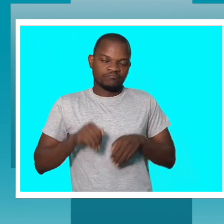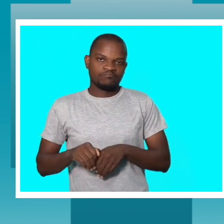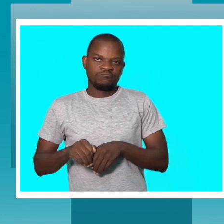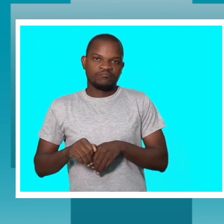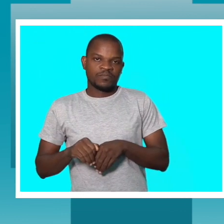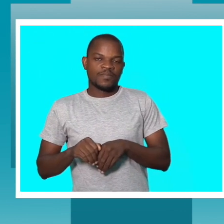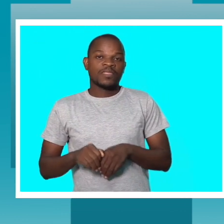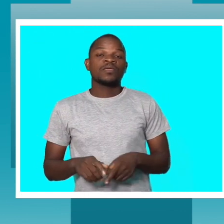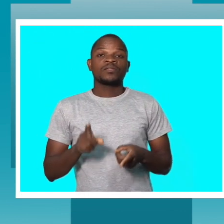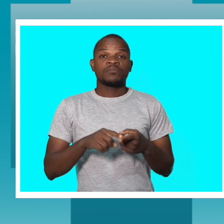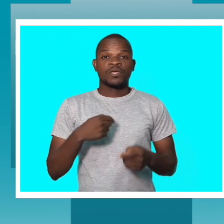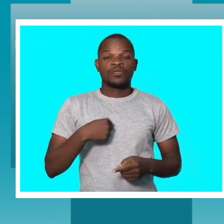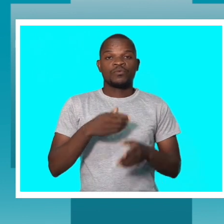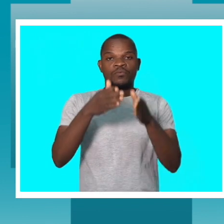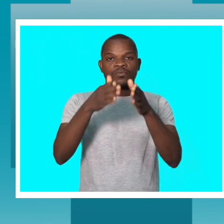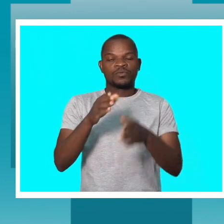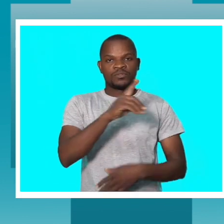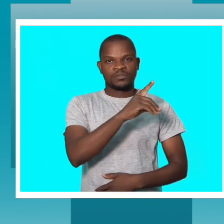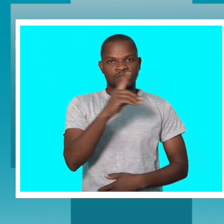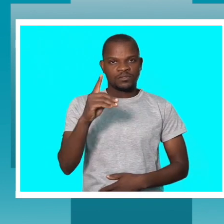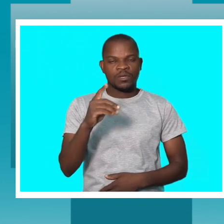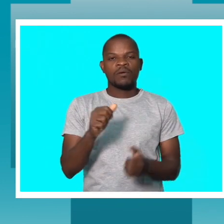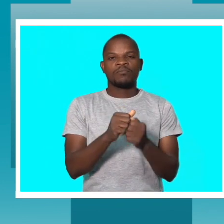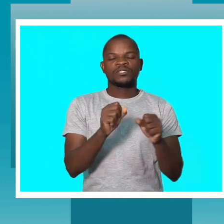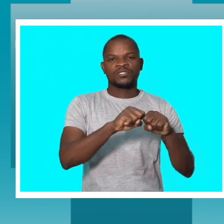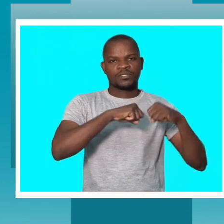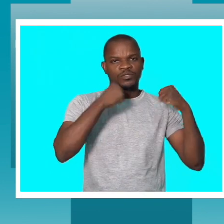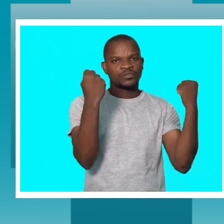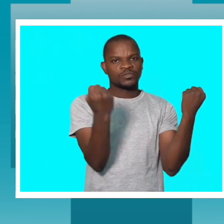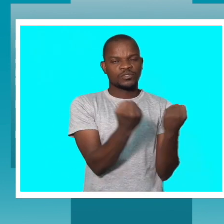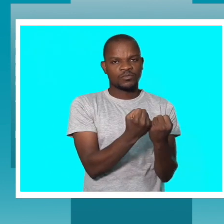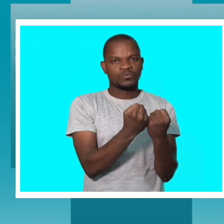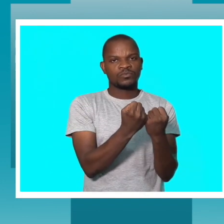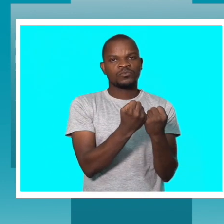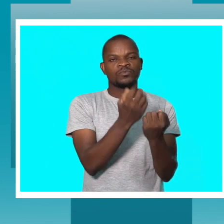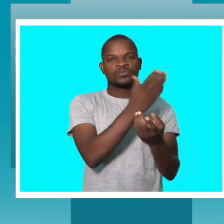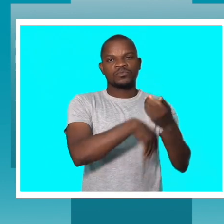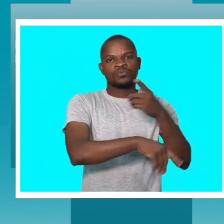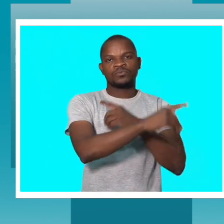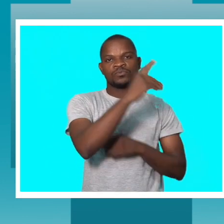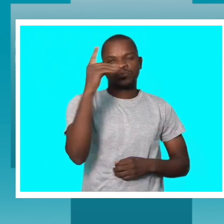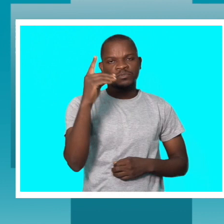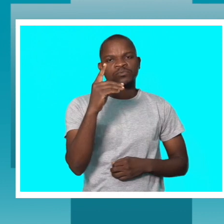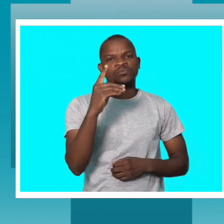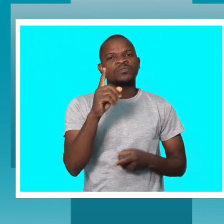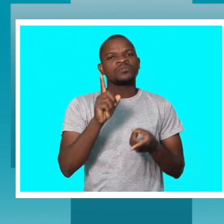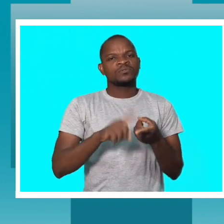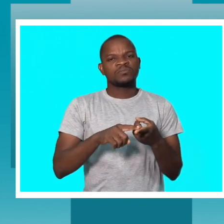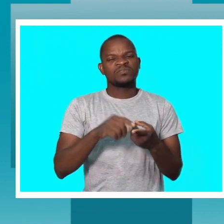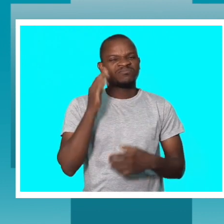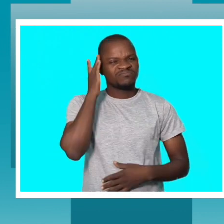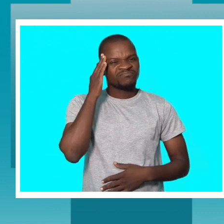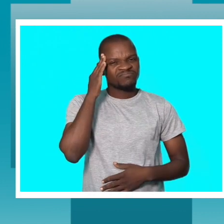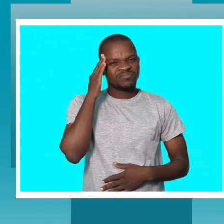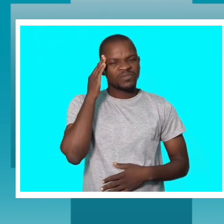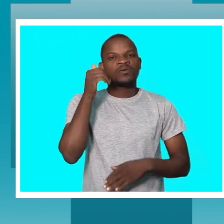uma coisa que me é característica. Sendo pessoa com deficiência e a ADEMO sendo organização de pessoas com deficiência, eu acho